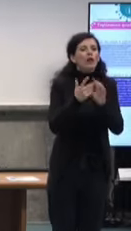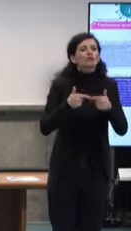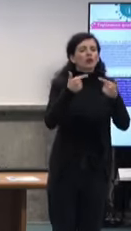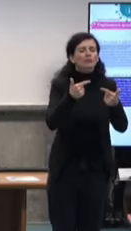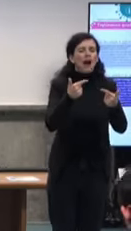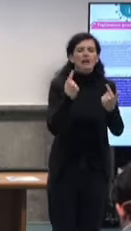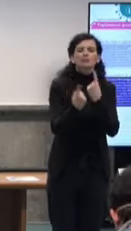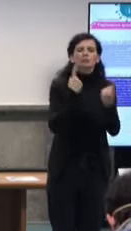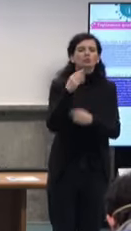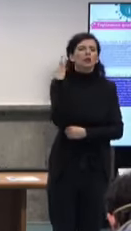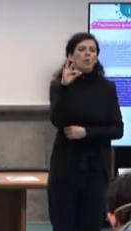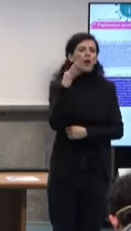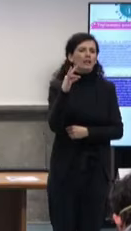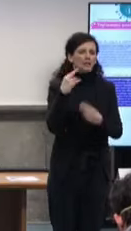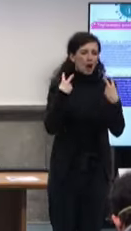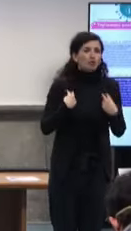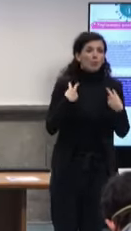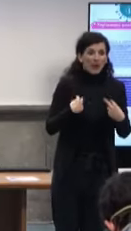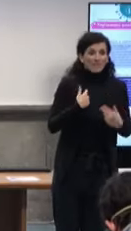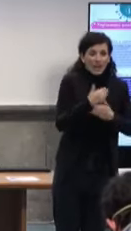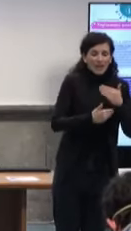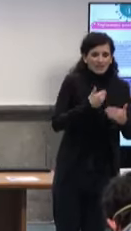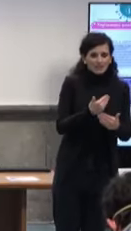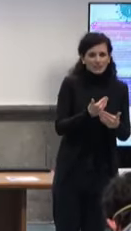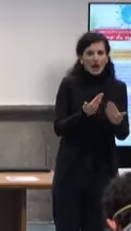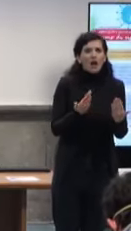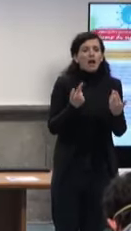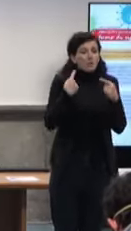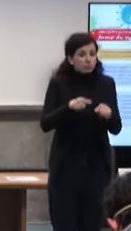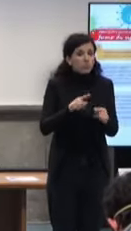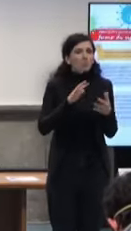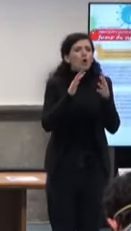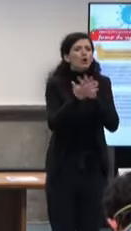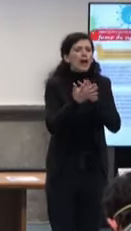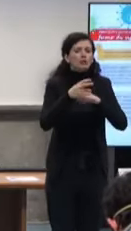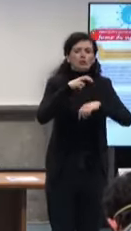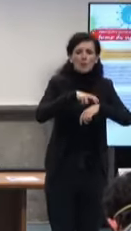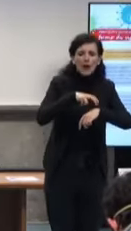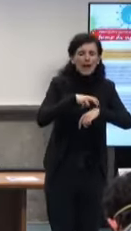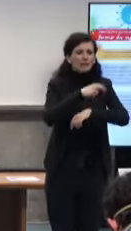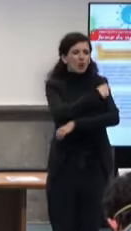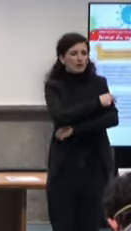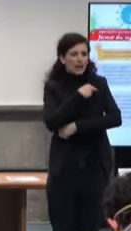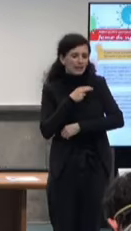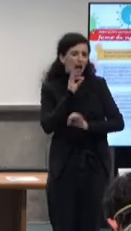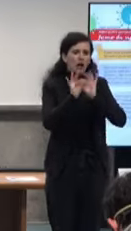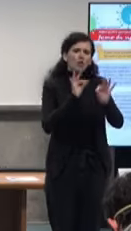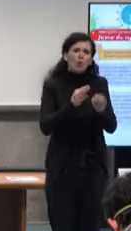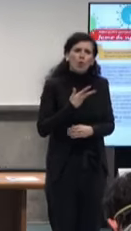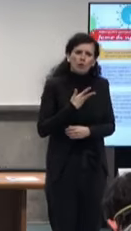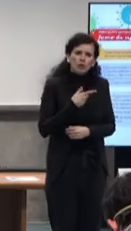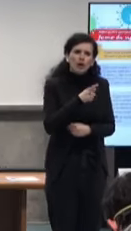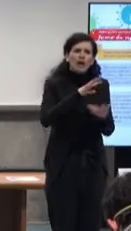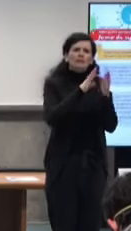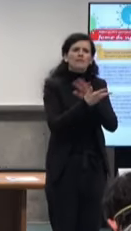qualità della sopravvivere improvvisamente questo successo del sistema sanitario delle cure è stato azzerato